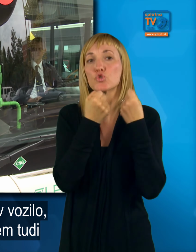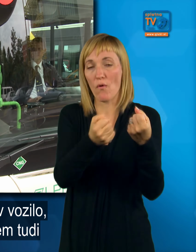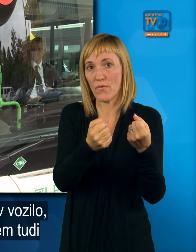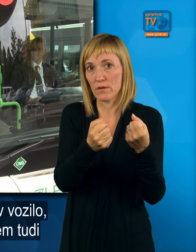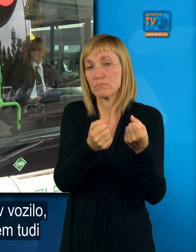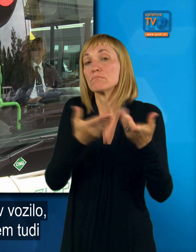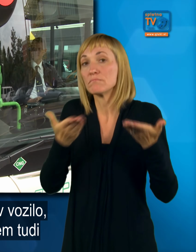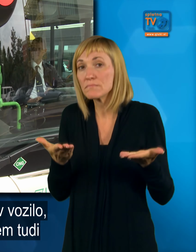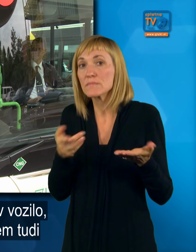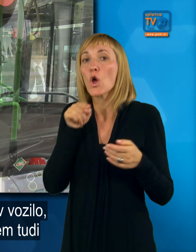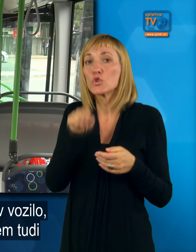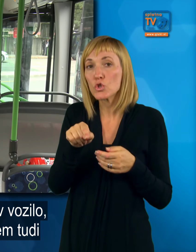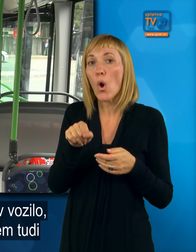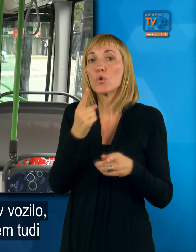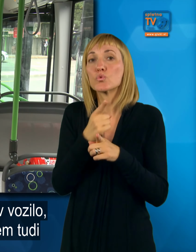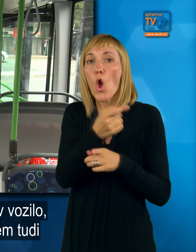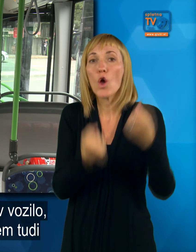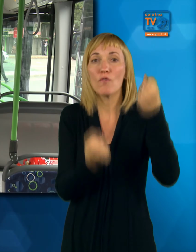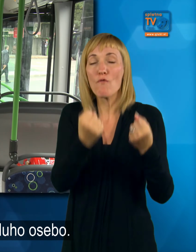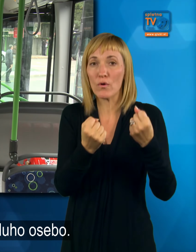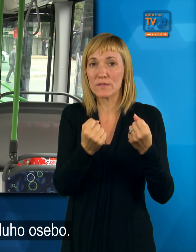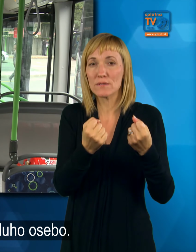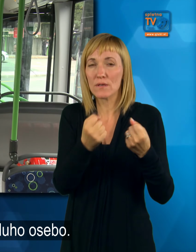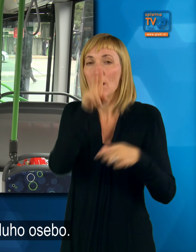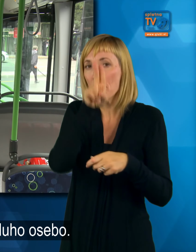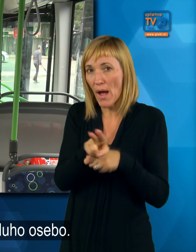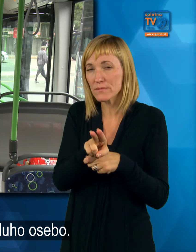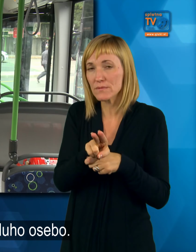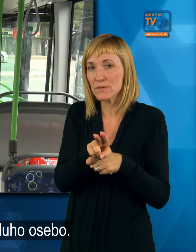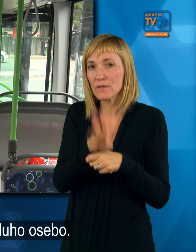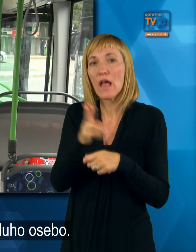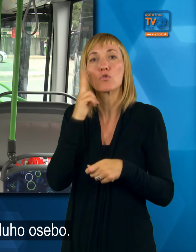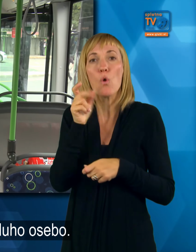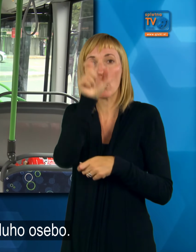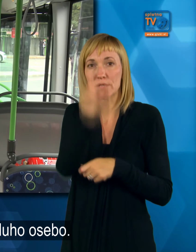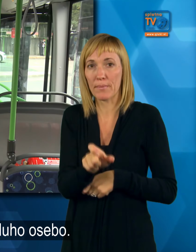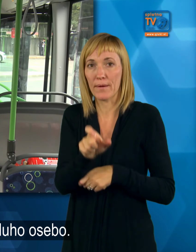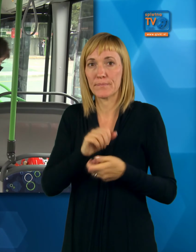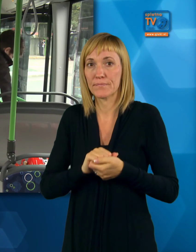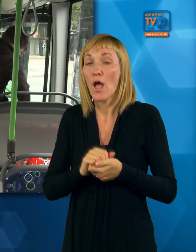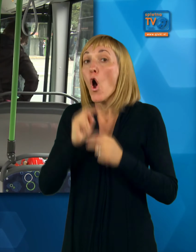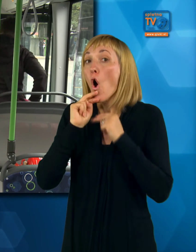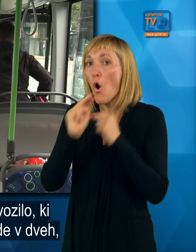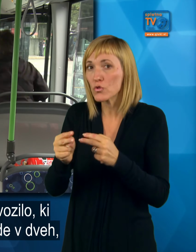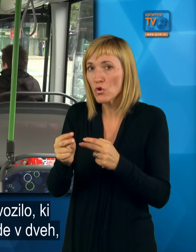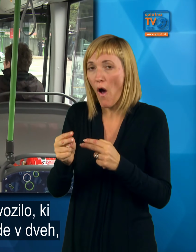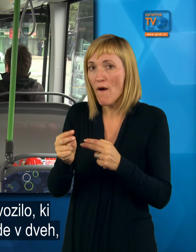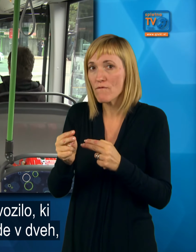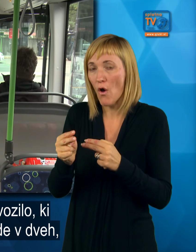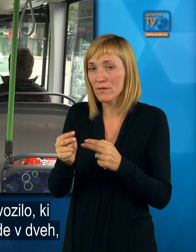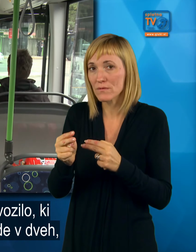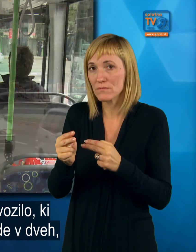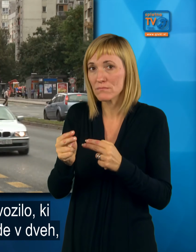na vozilo, tako da so potem tudi vozniki pozorni na gluho osebo. Odgovor